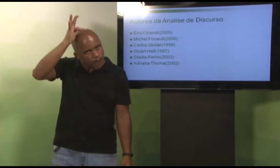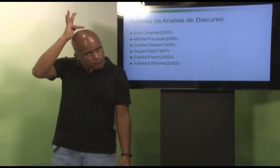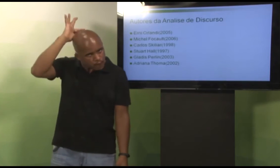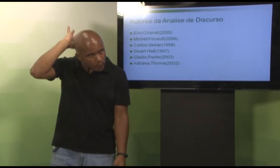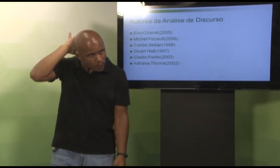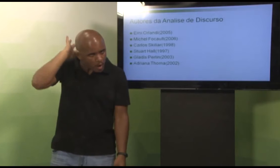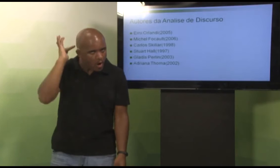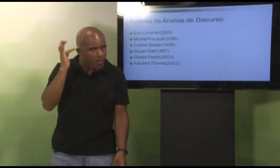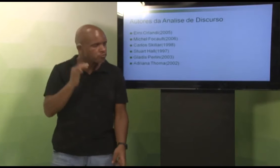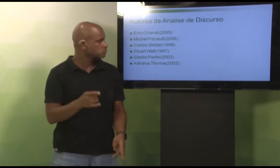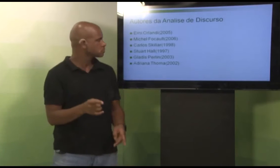Foucault, este é o sinal.